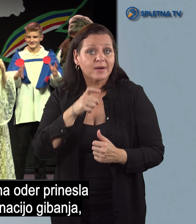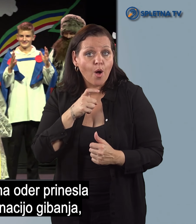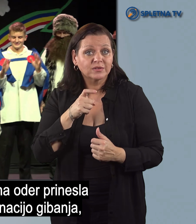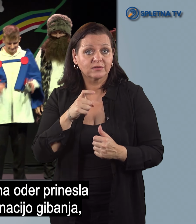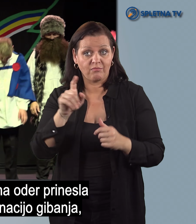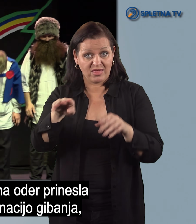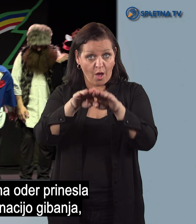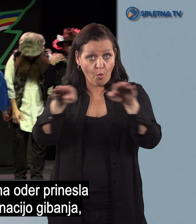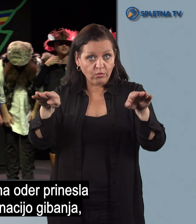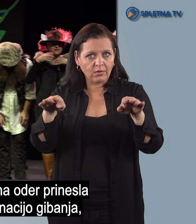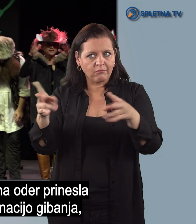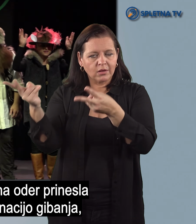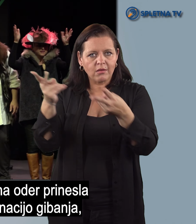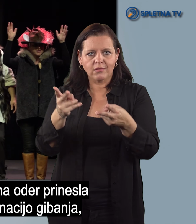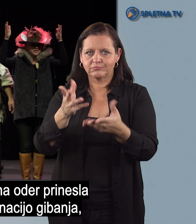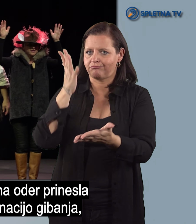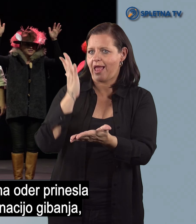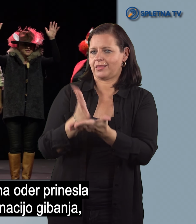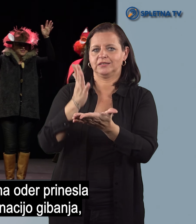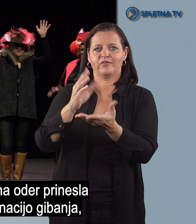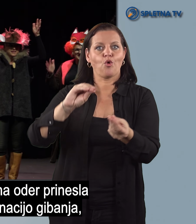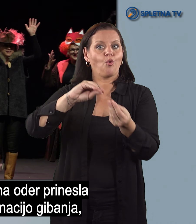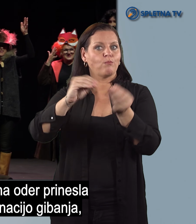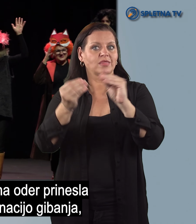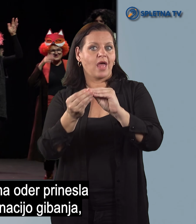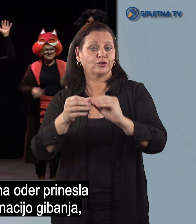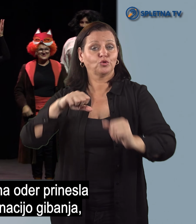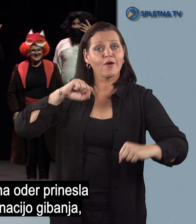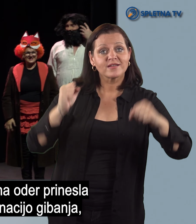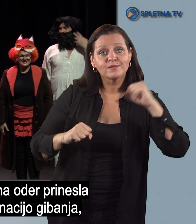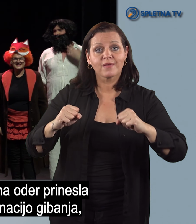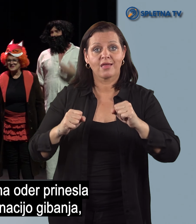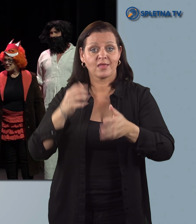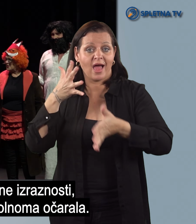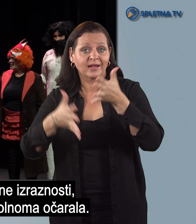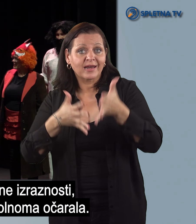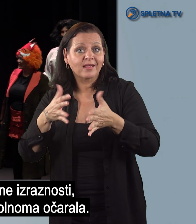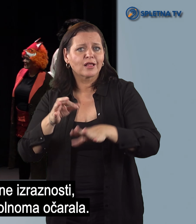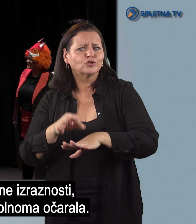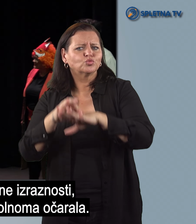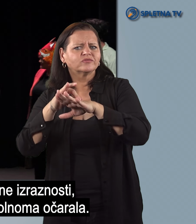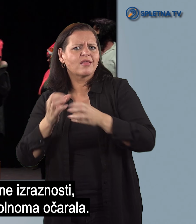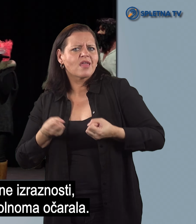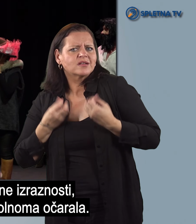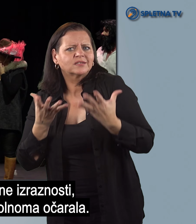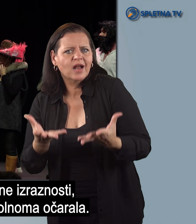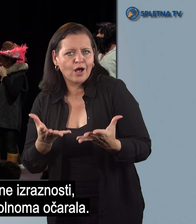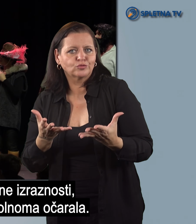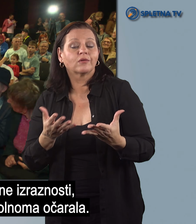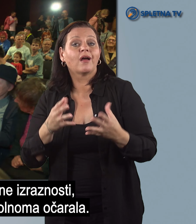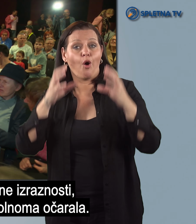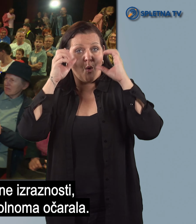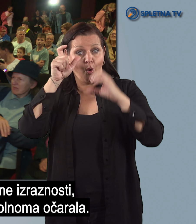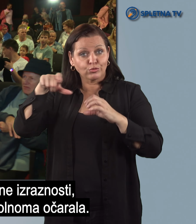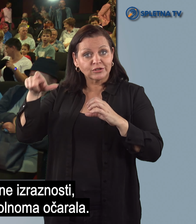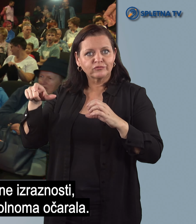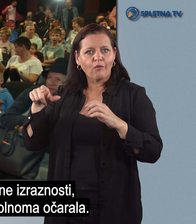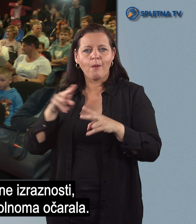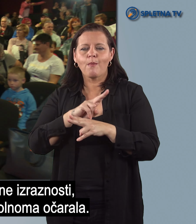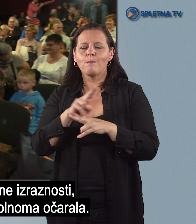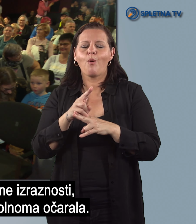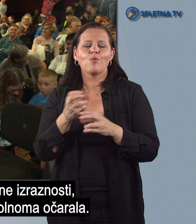Vsaka pravljica je na oder prinesla edinstveno kombinacijo gibanja, kreten in čustvene izraznosti, ki je občinstvo